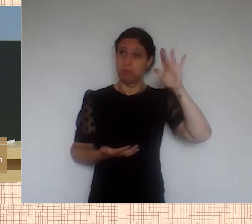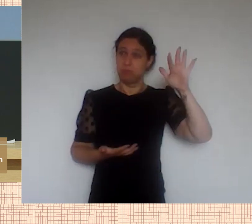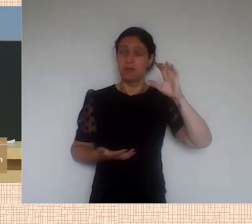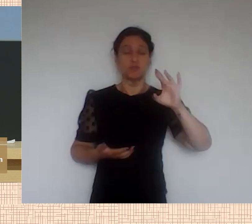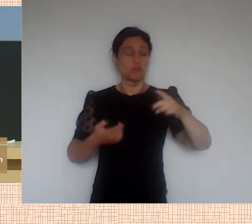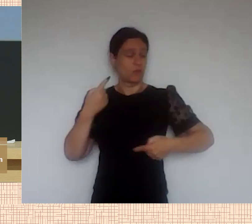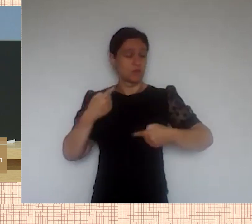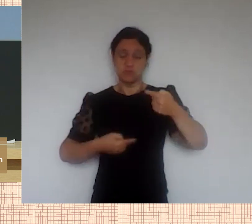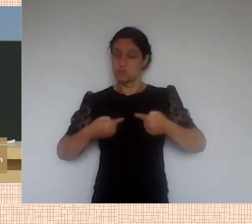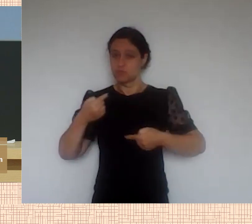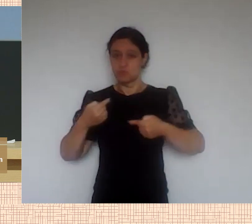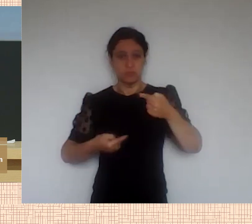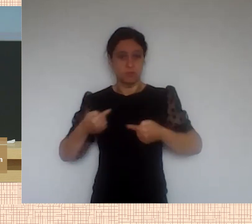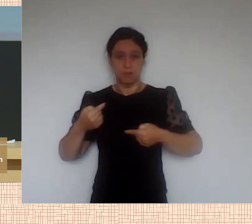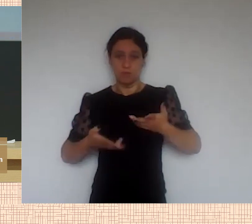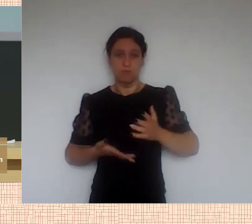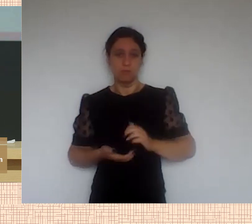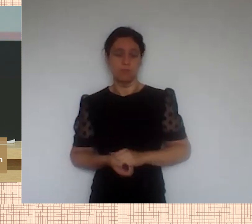Jesus,